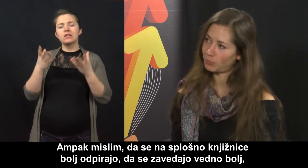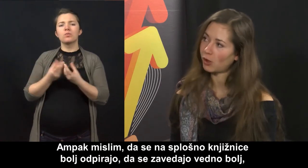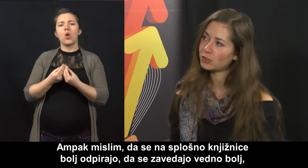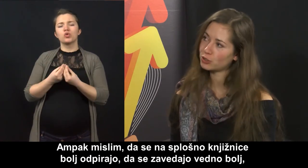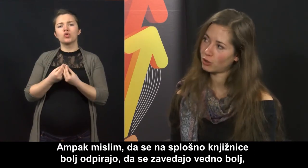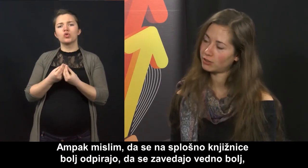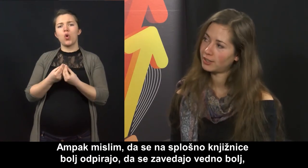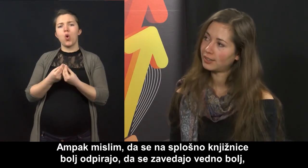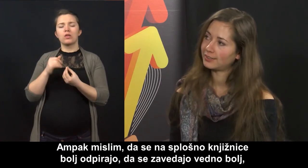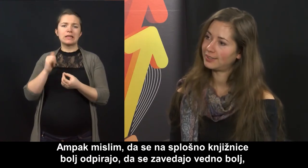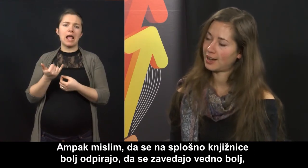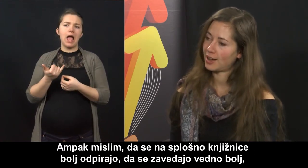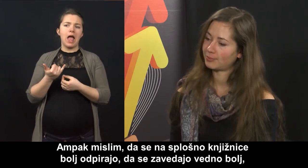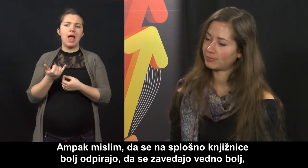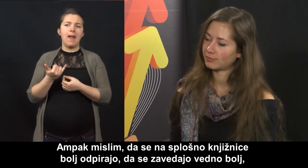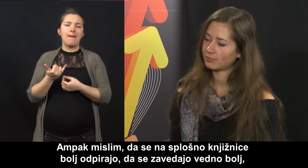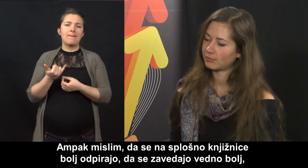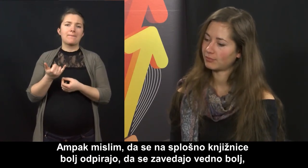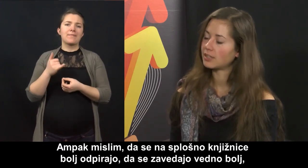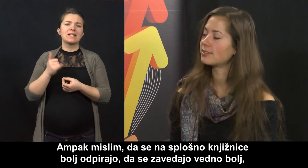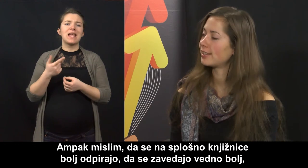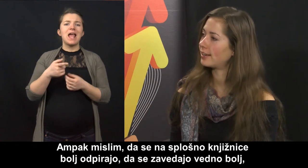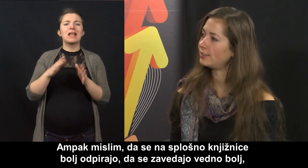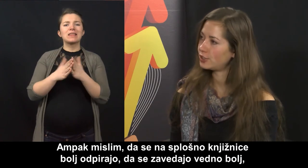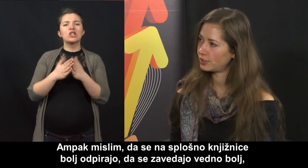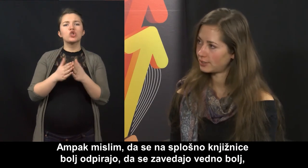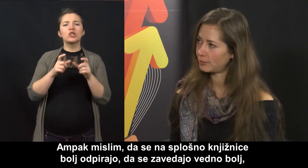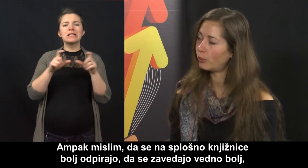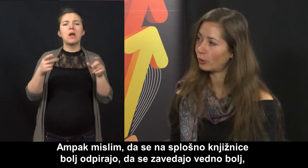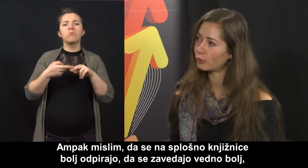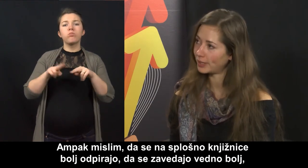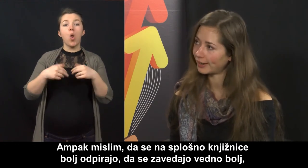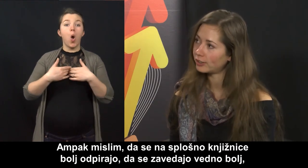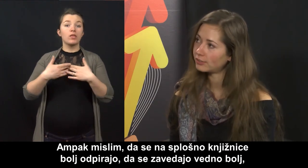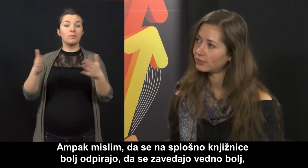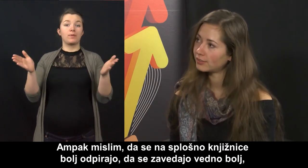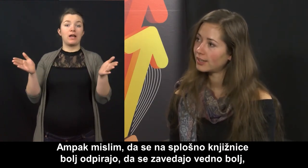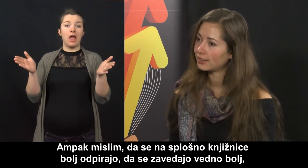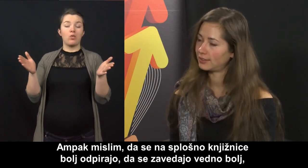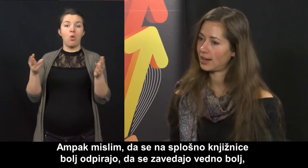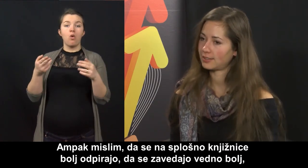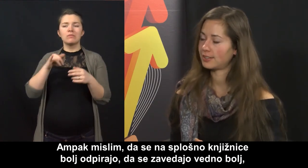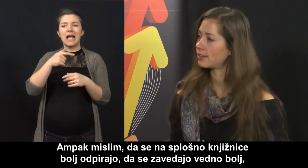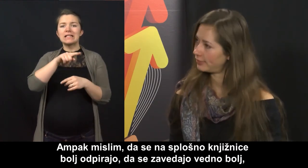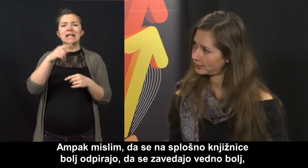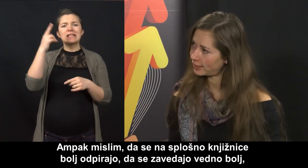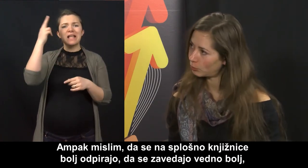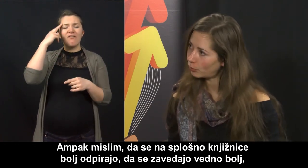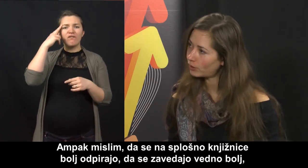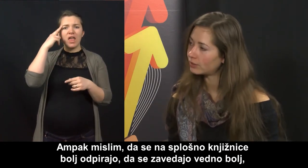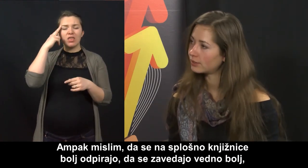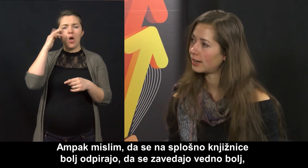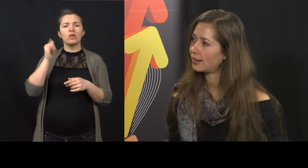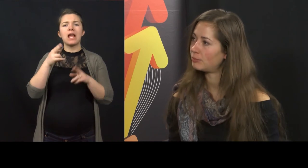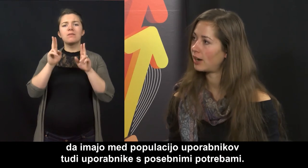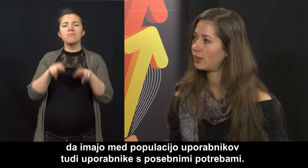na splošno, da se knjižnice bolj odpirajo, da se zavedajo